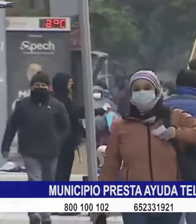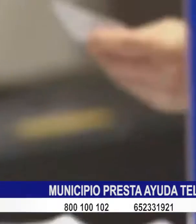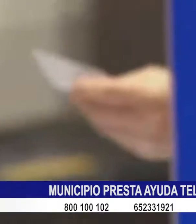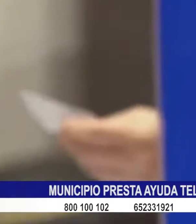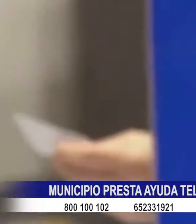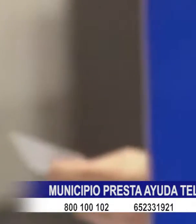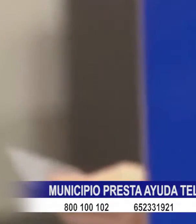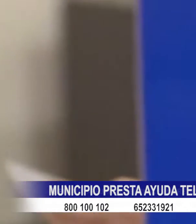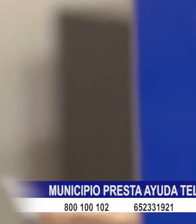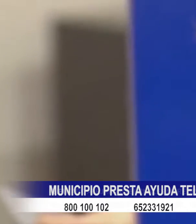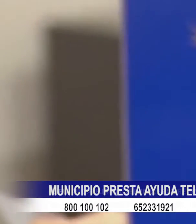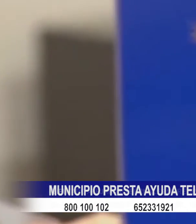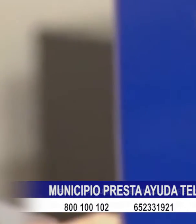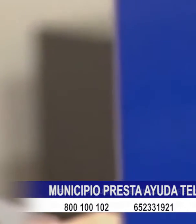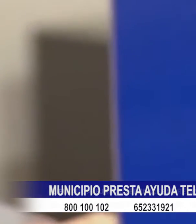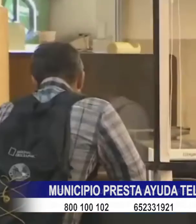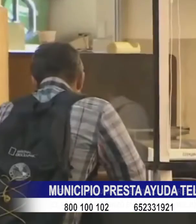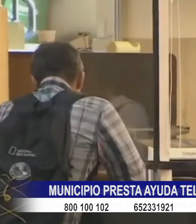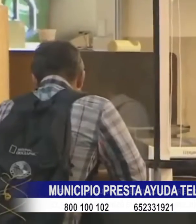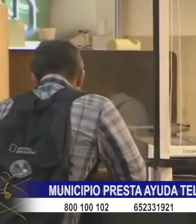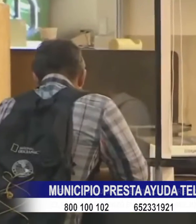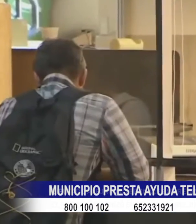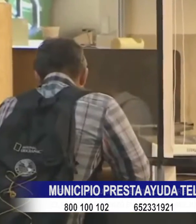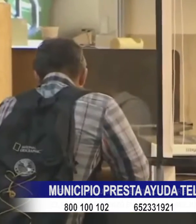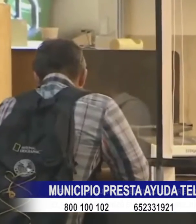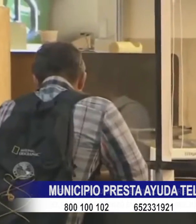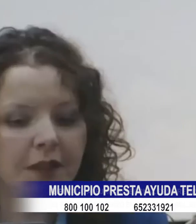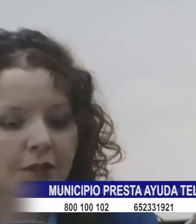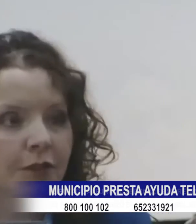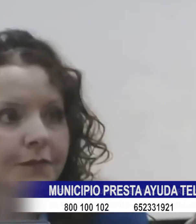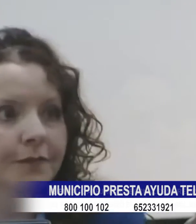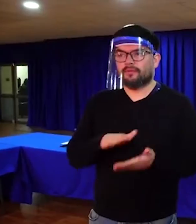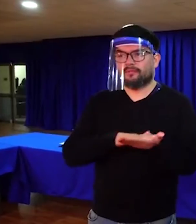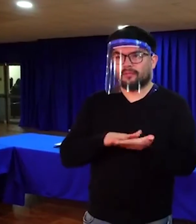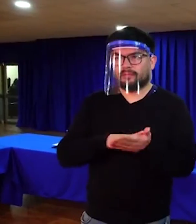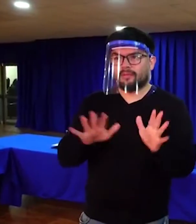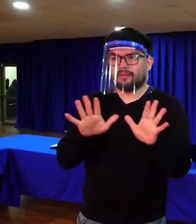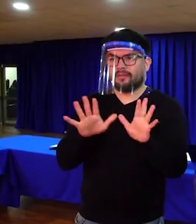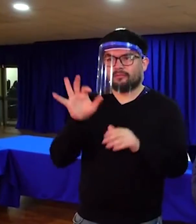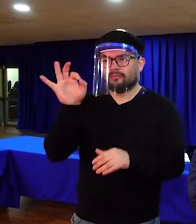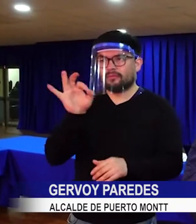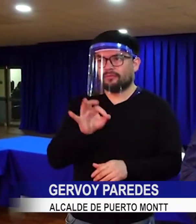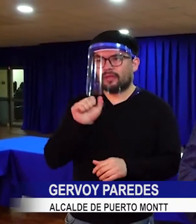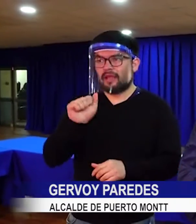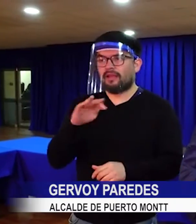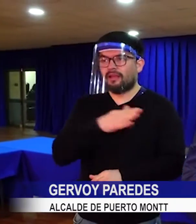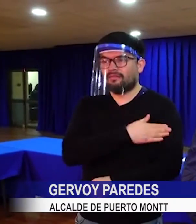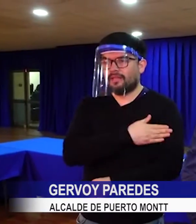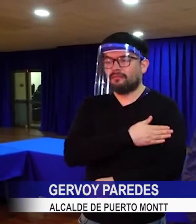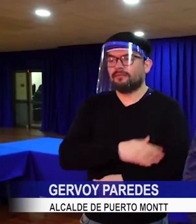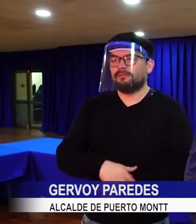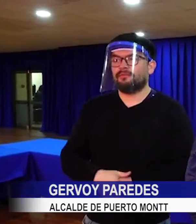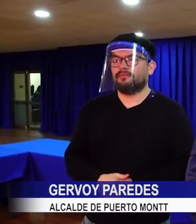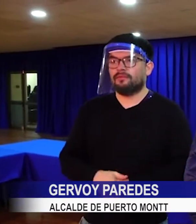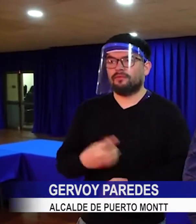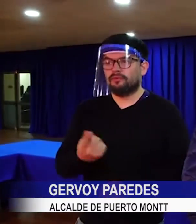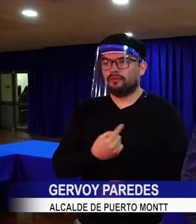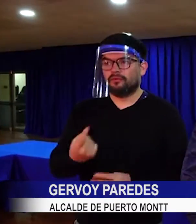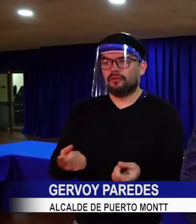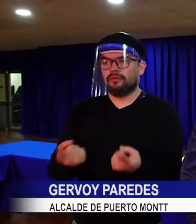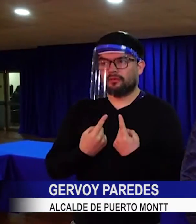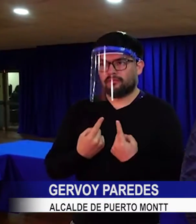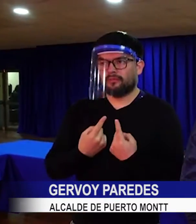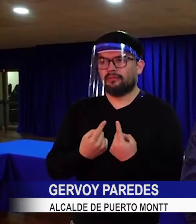responderán las consultas y dudas que surgen con este trámite no hemos visto también en la obligación de hoy día la